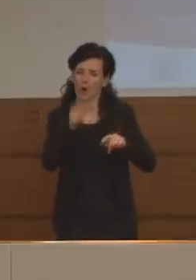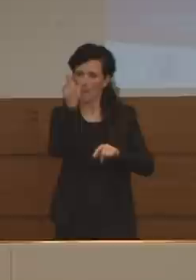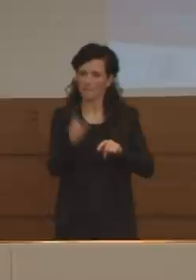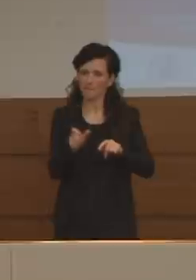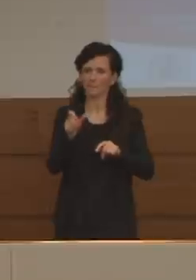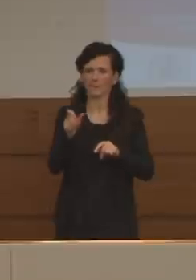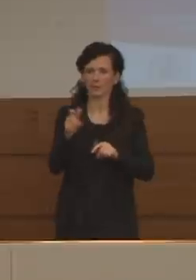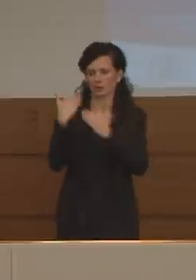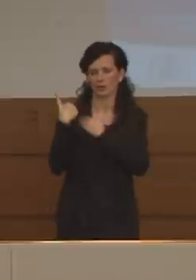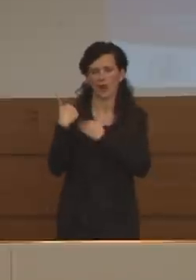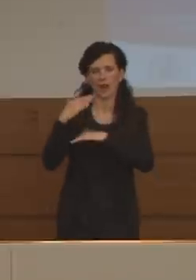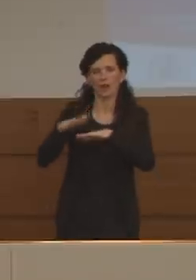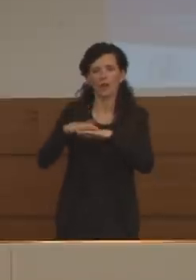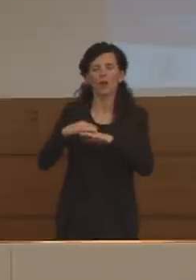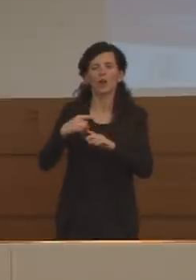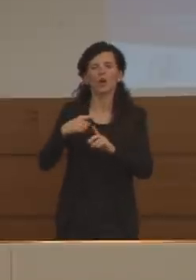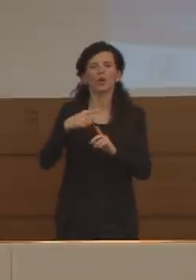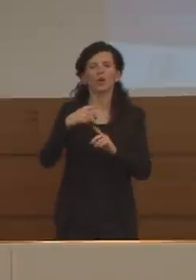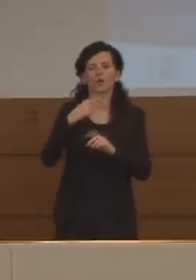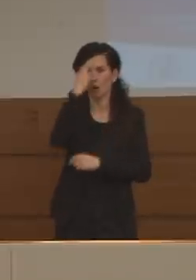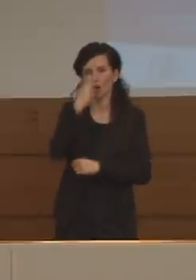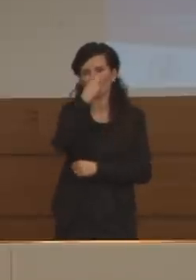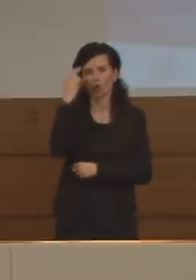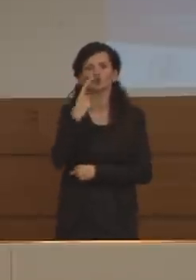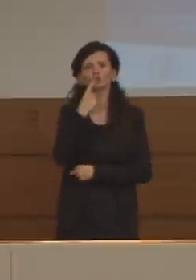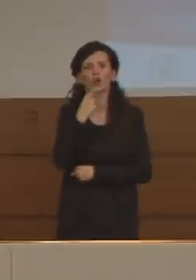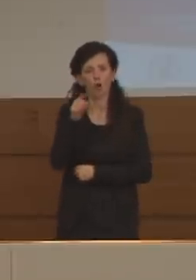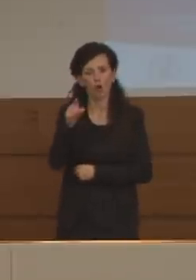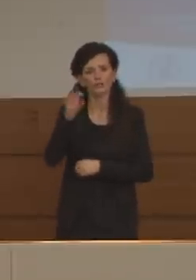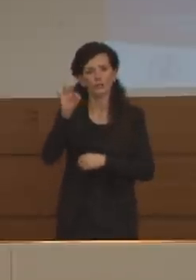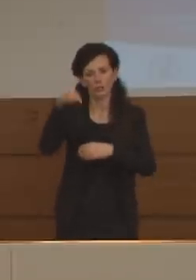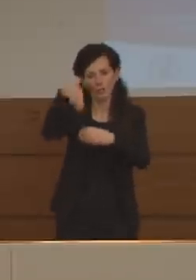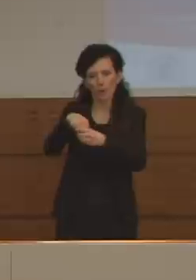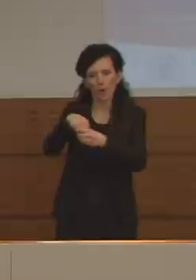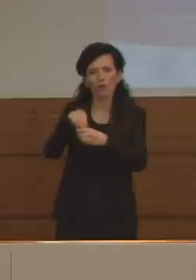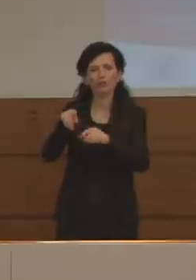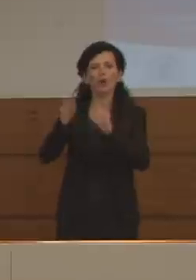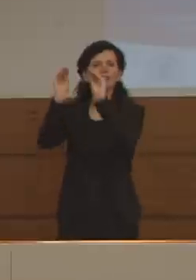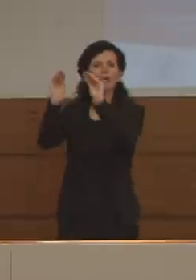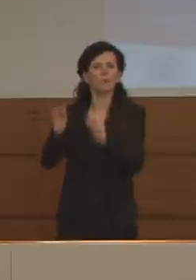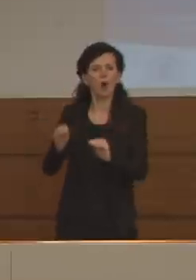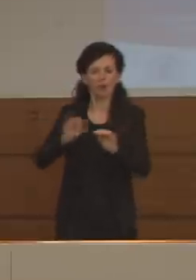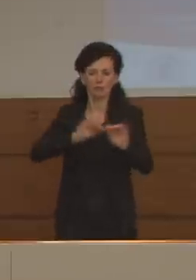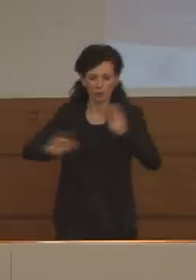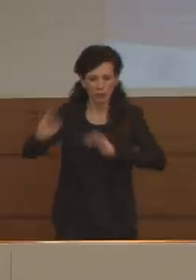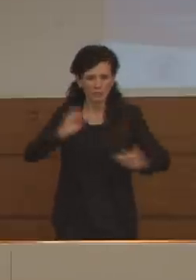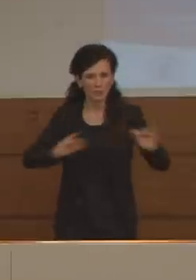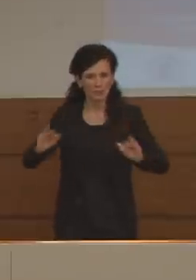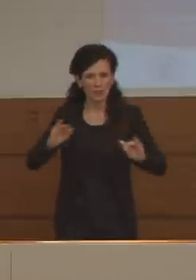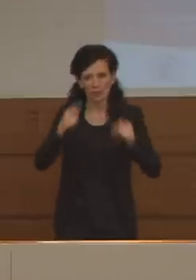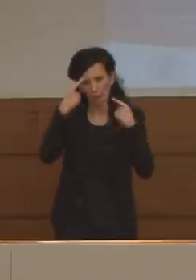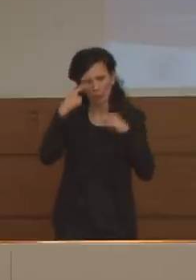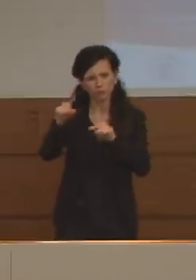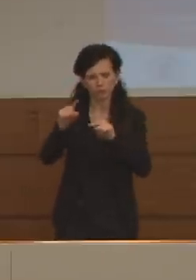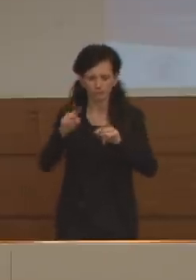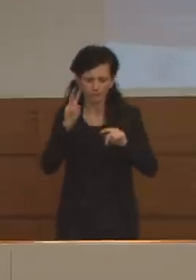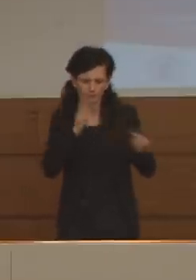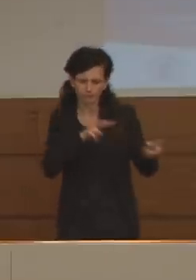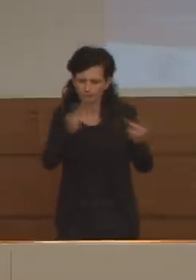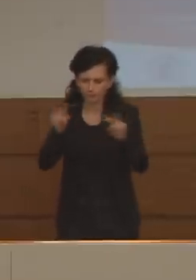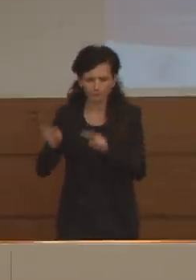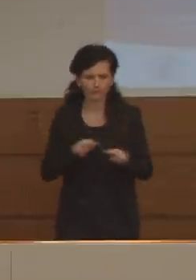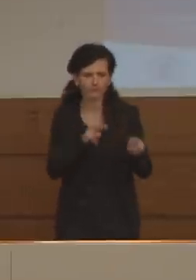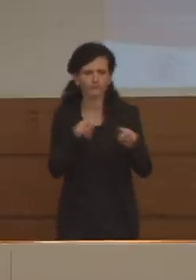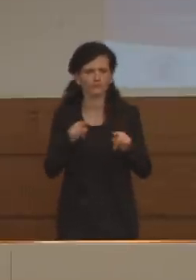della croce rossa che è nei nostri luoghi di deposito di smistamento delle mascherine quindi facciamo